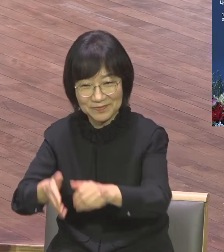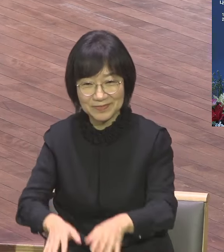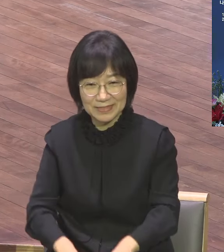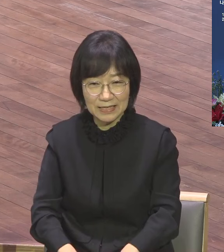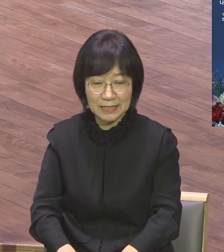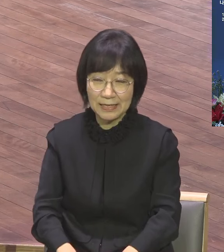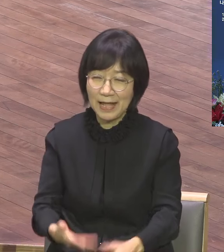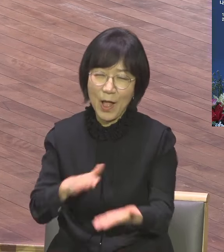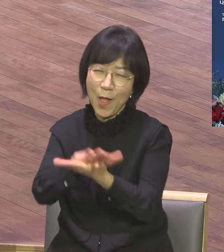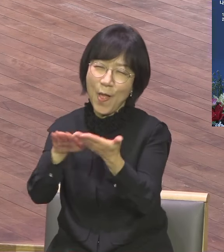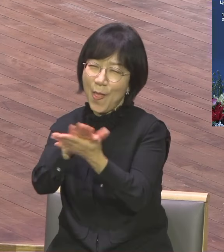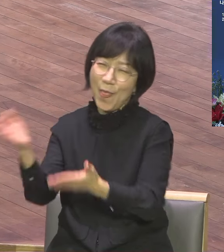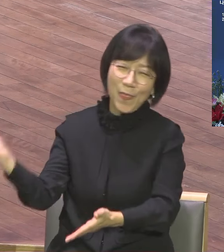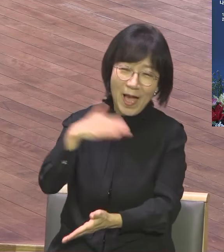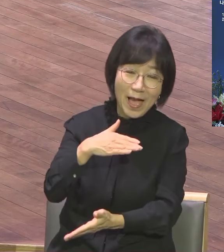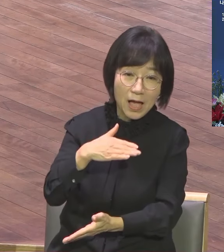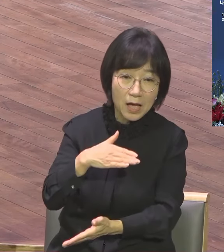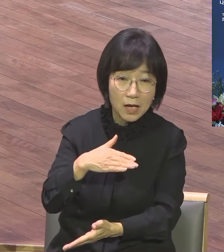놀러 가자.